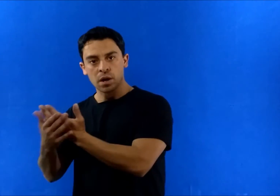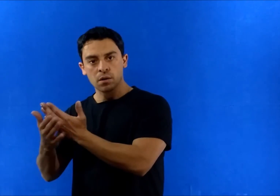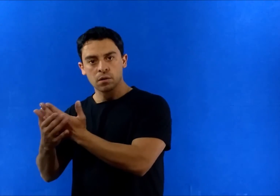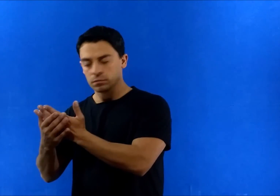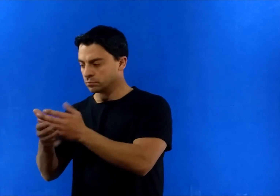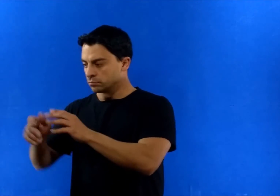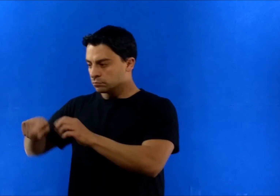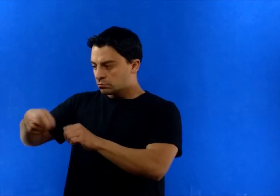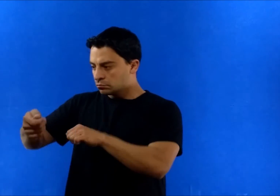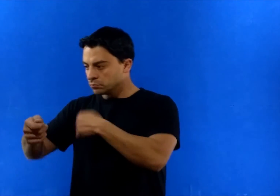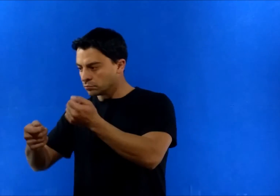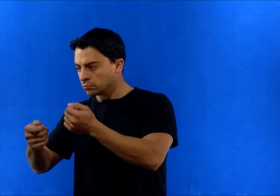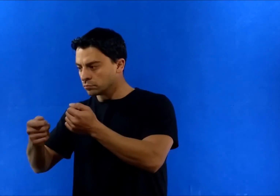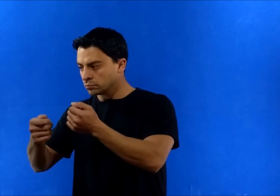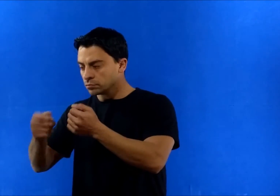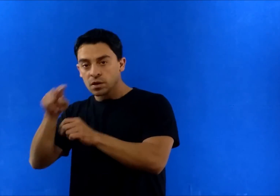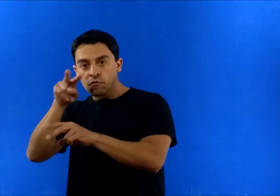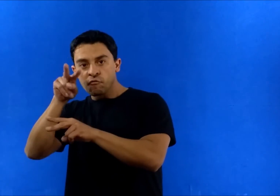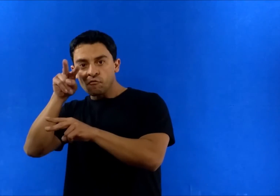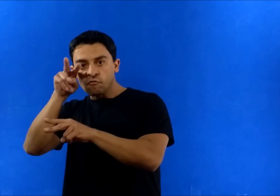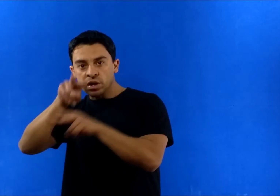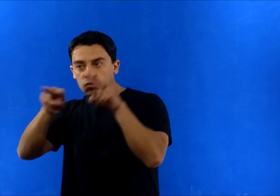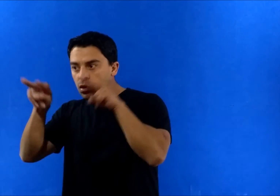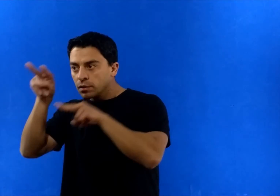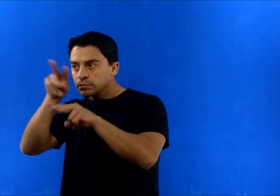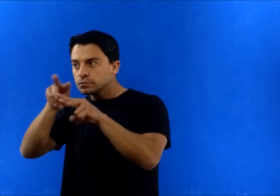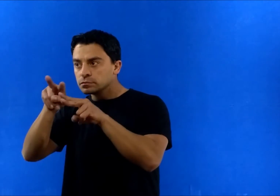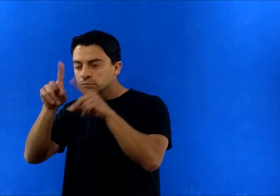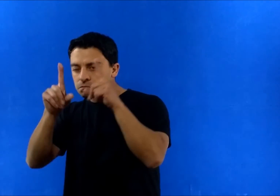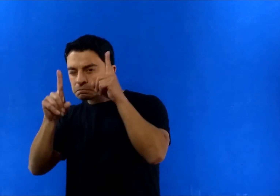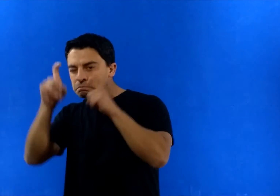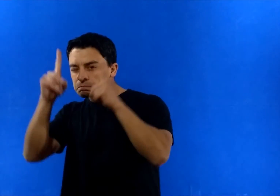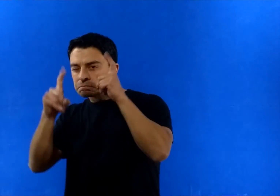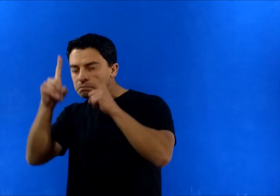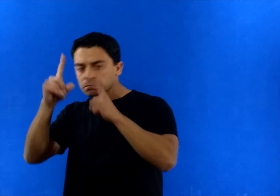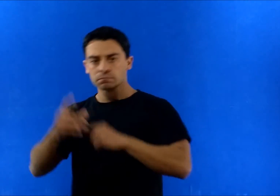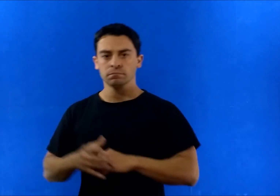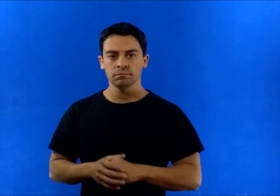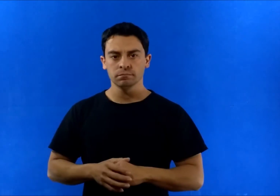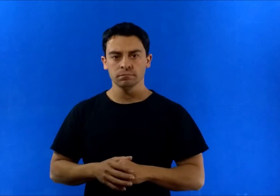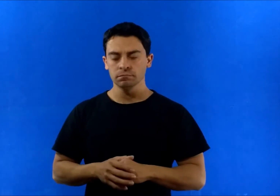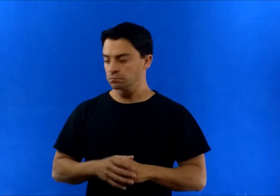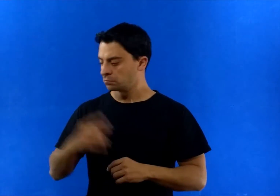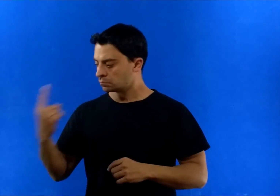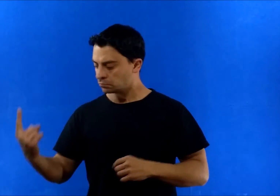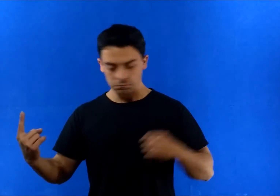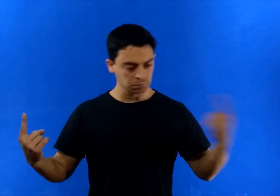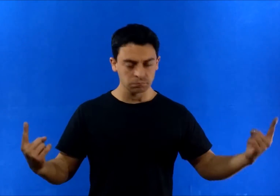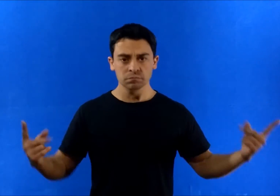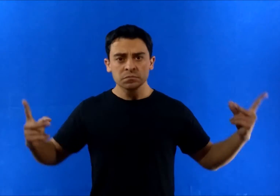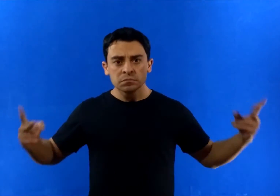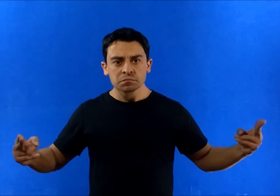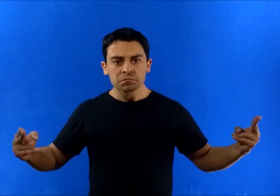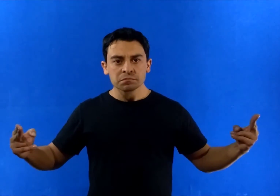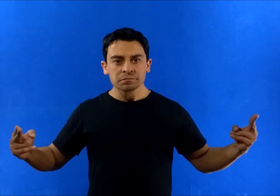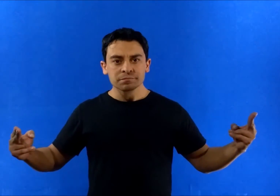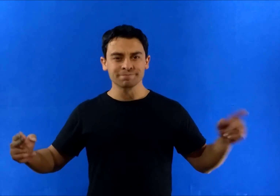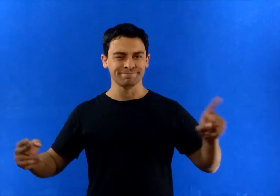tem a língua de sinais manual, com os sinais, visual, expressão facial. São